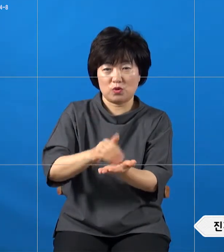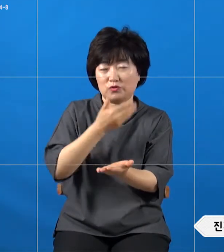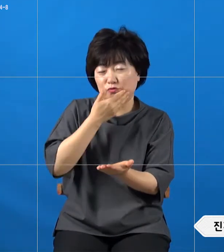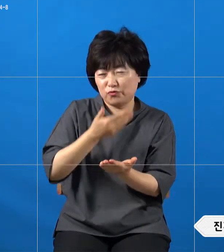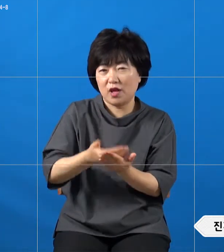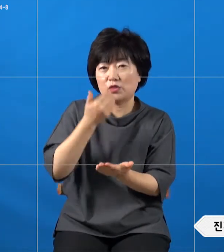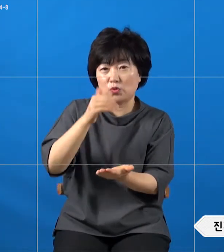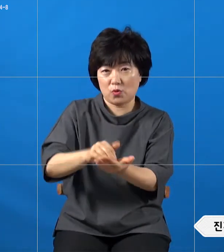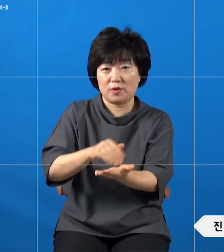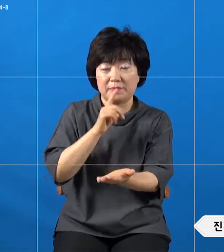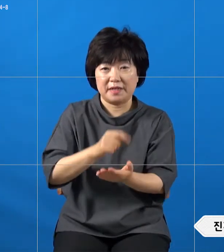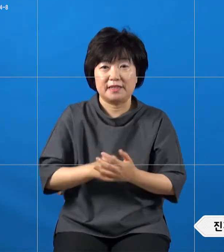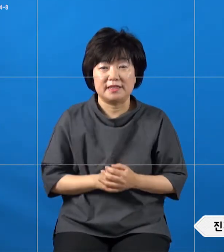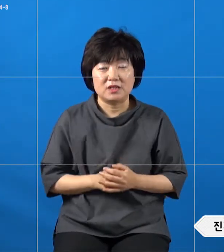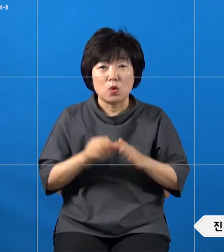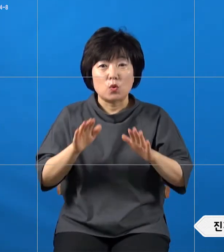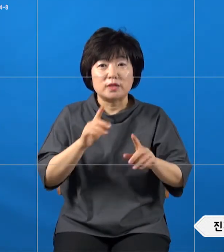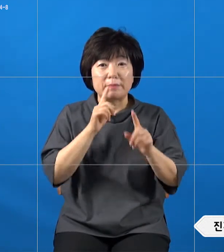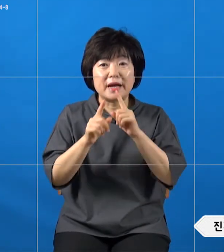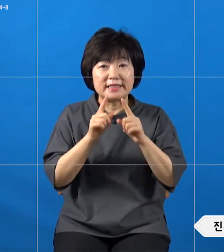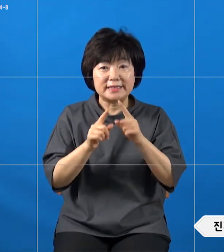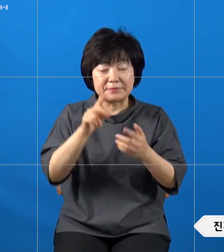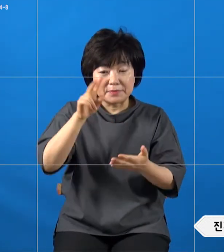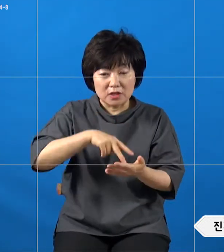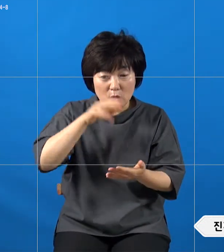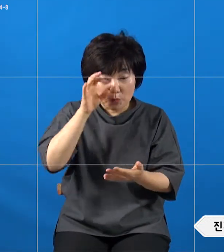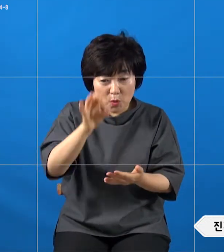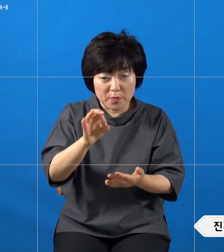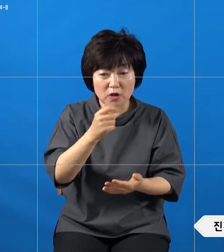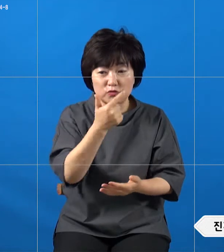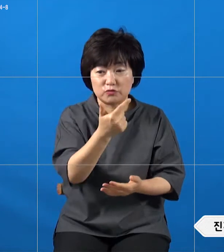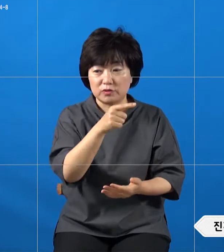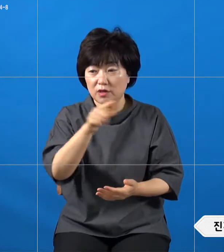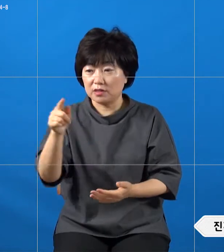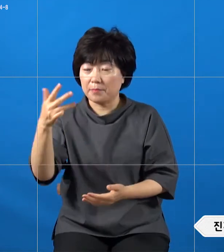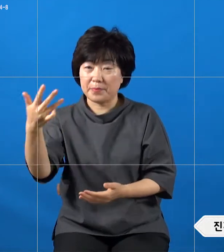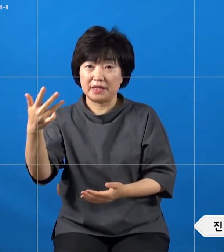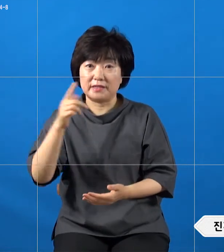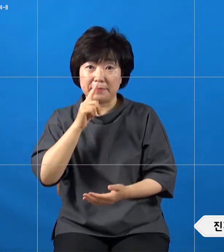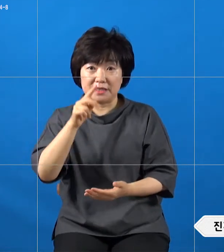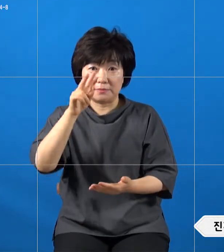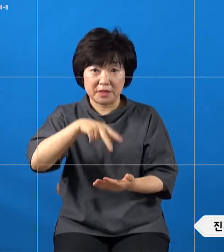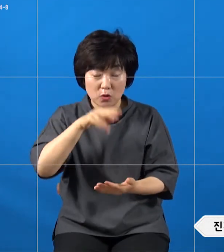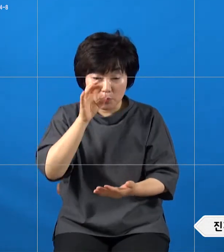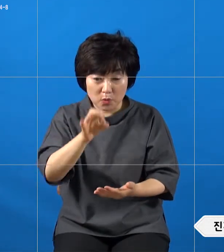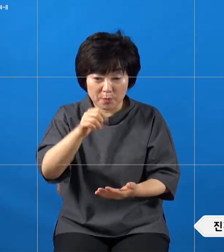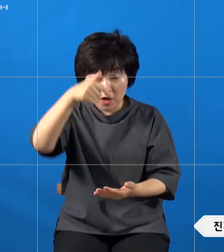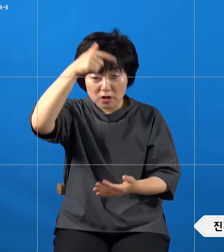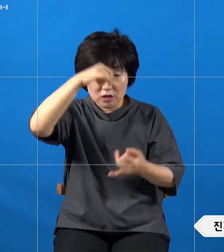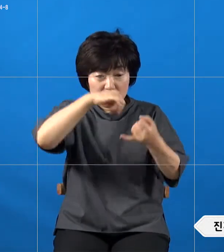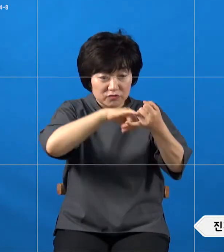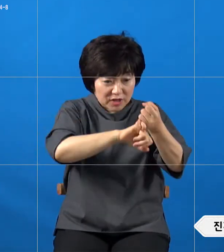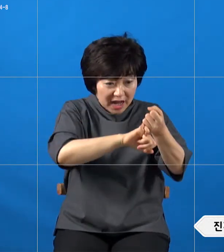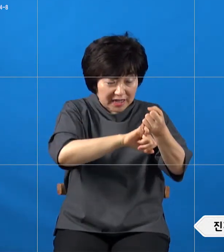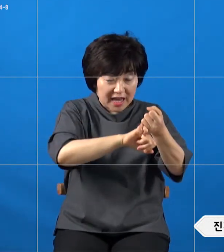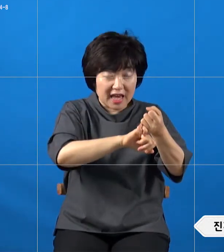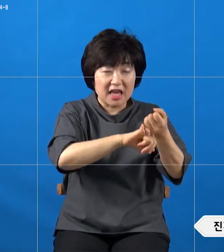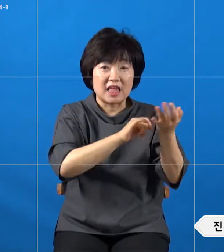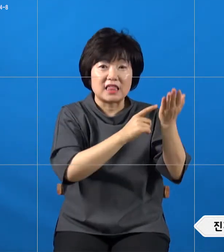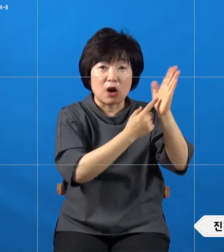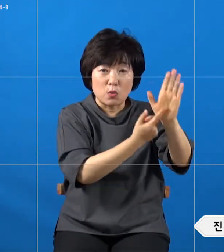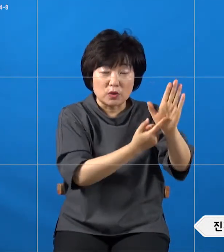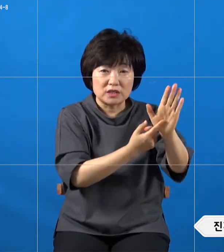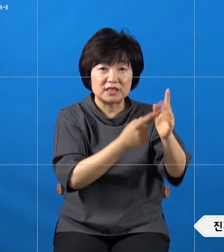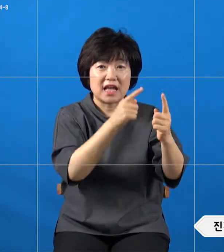계십니다. 그래서 오늘 본문에 있는 말씀 6절에서 8절까지 말씀을 보시면 구약에 등장하는